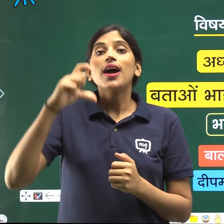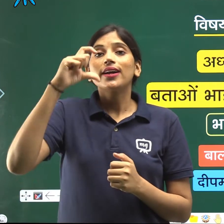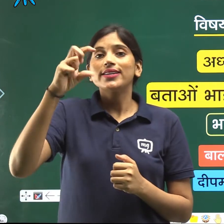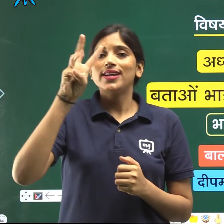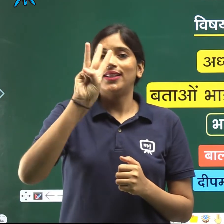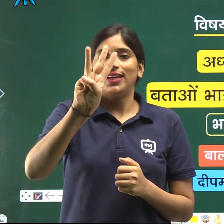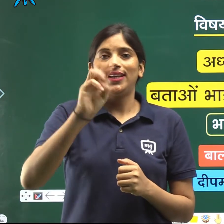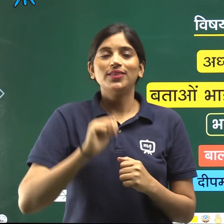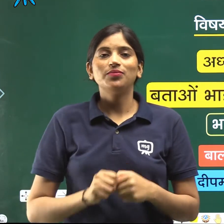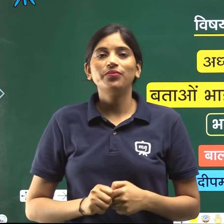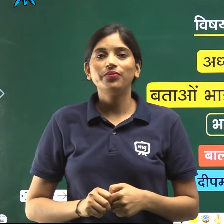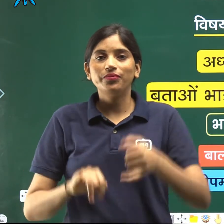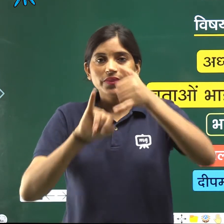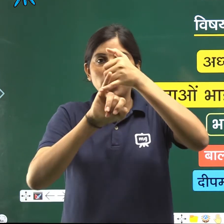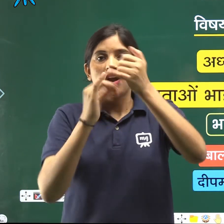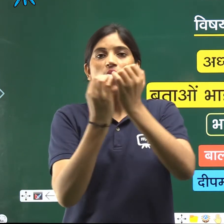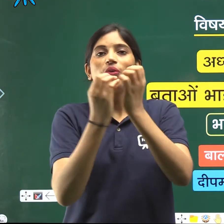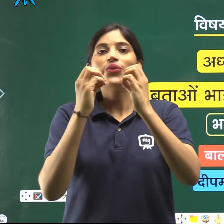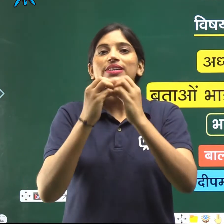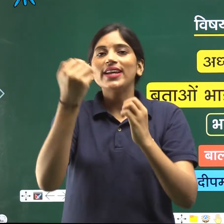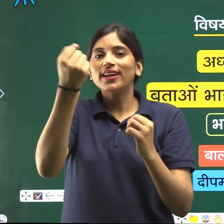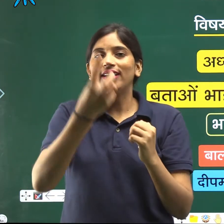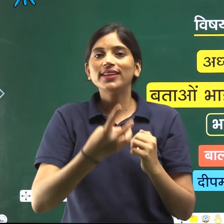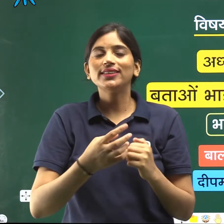3, विषय गणित,